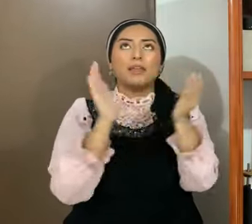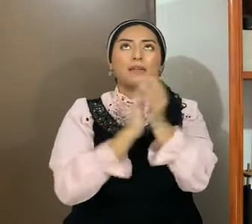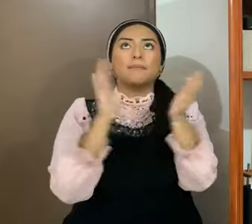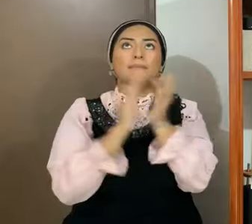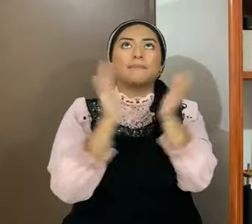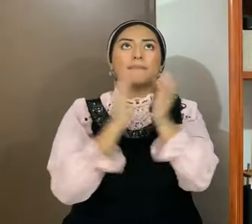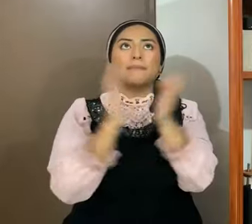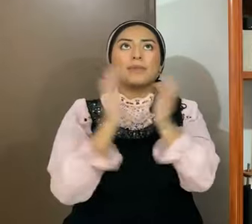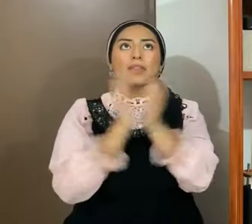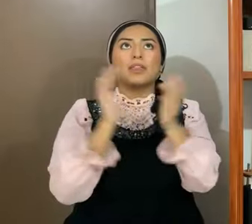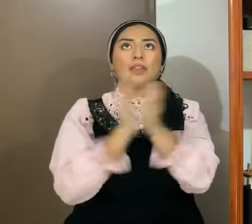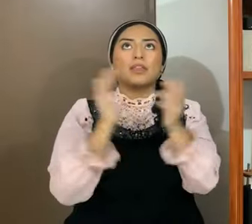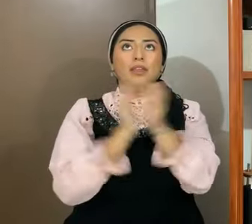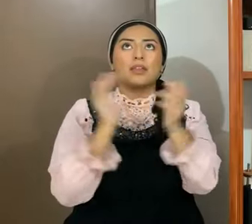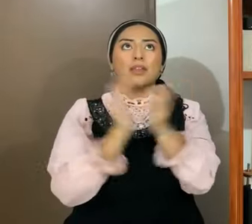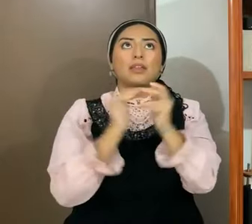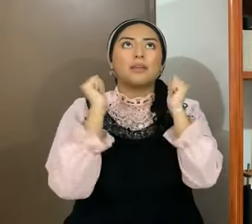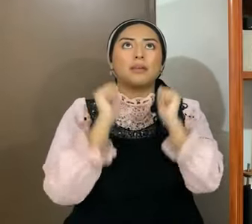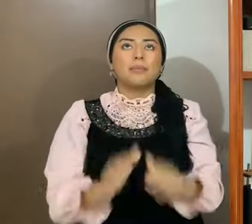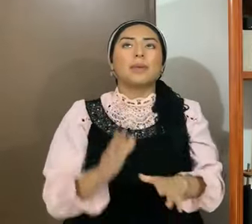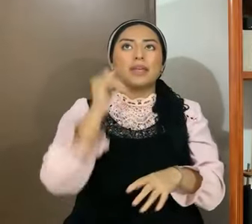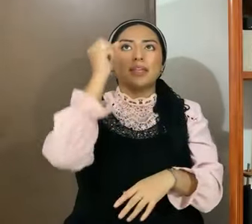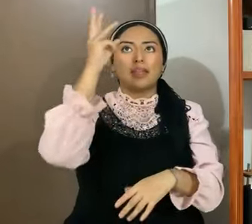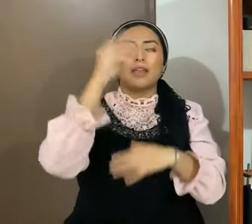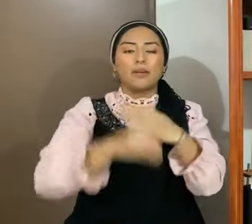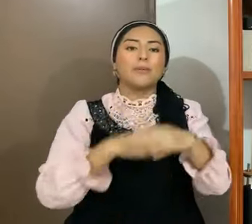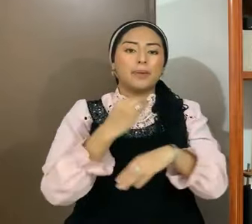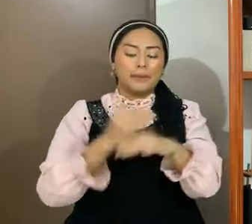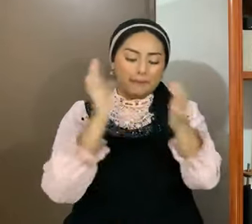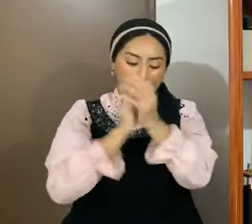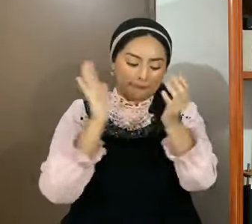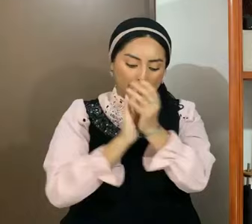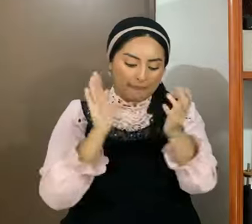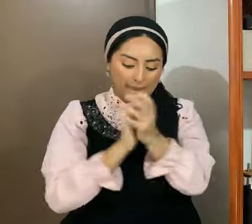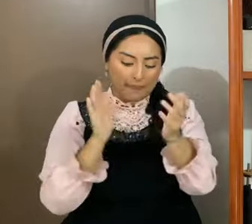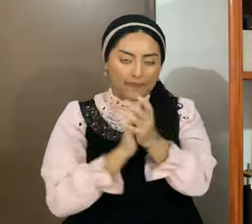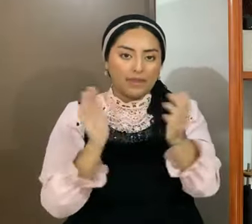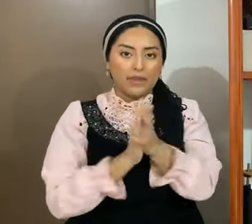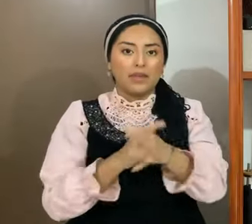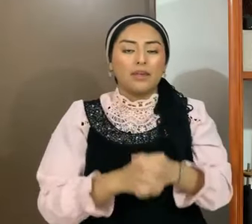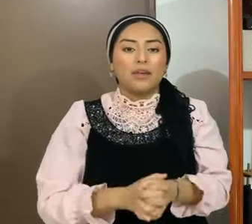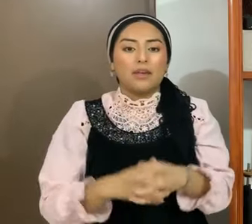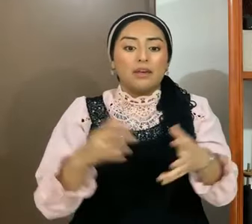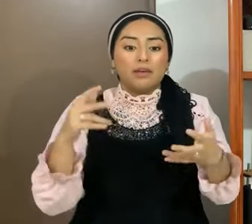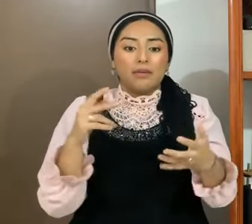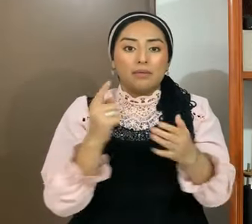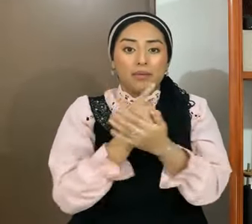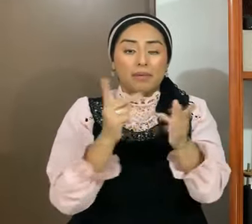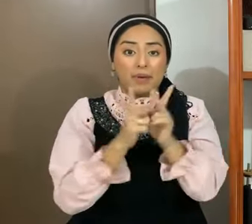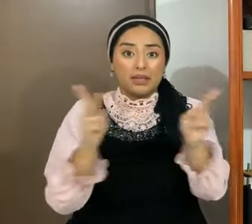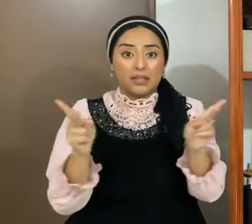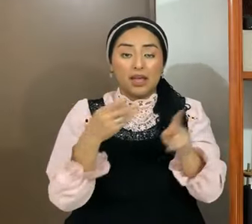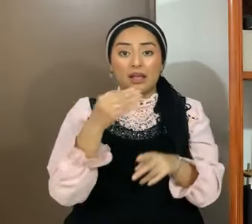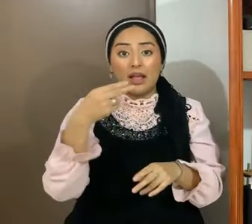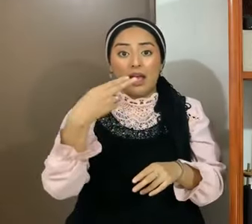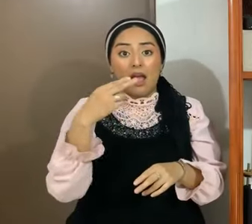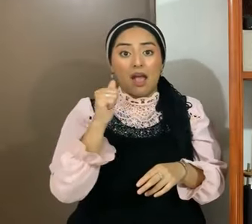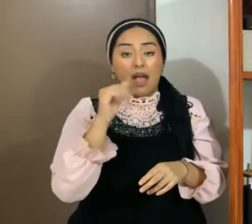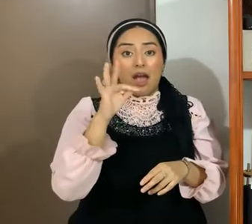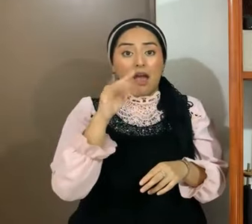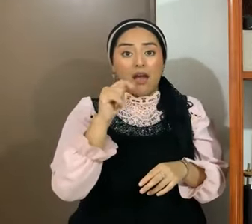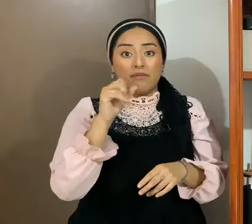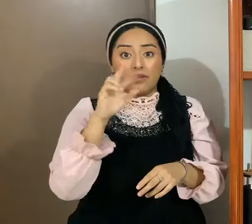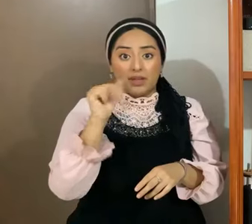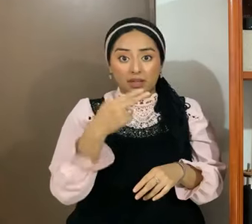Yahshua HaMashiach. Aleluya, amados hermanos, bendito es el Abba Kadosh. Esta parashá, esta haftará y la parashá